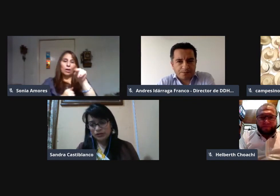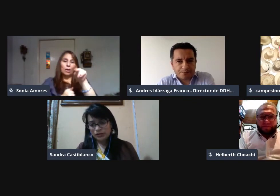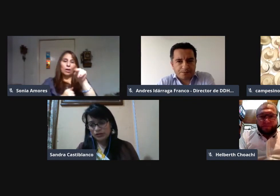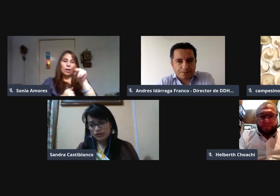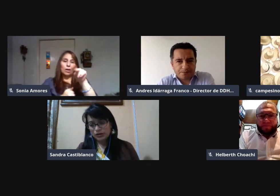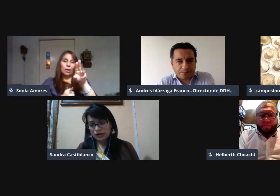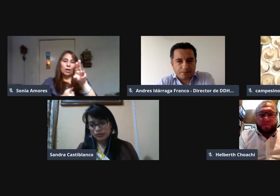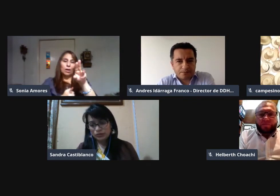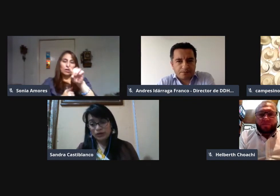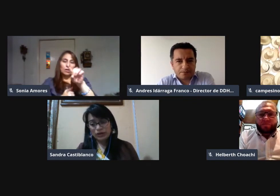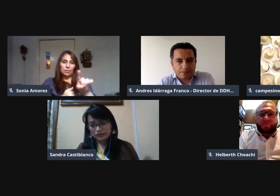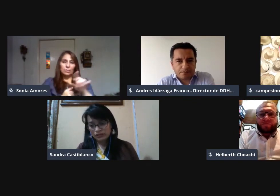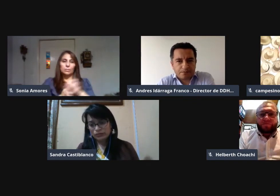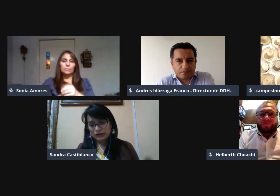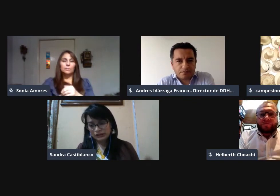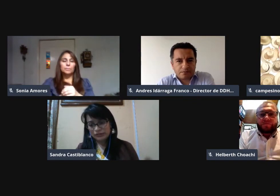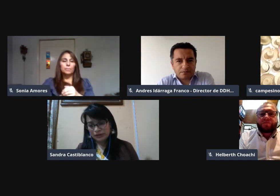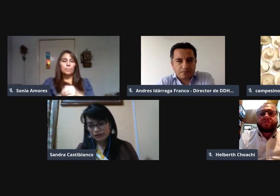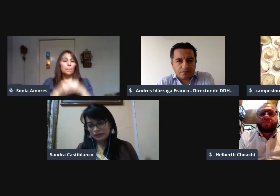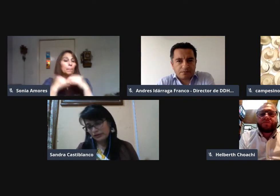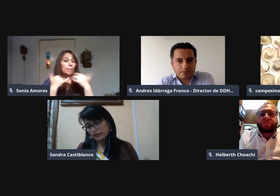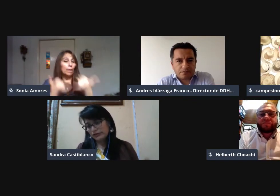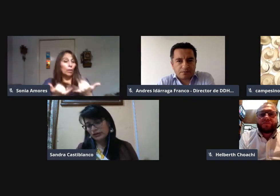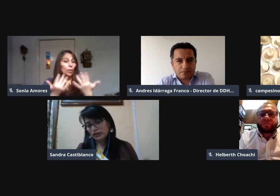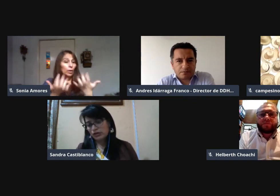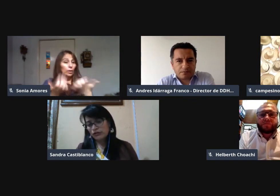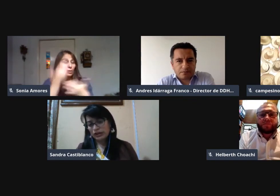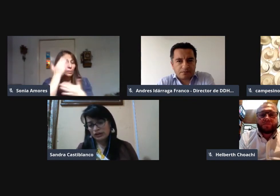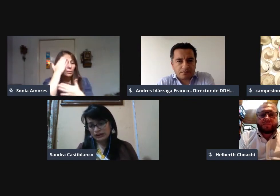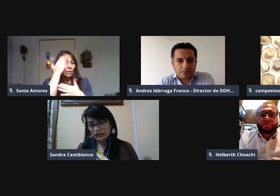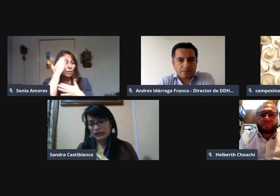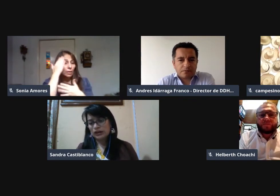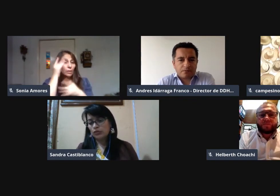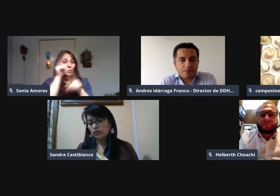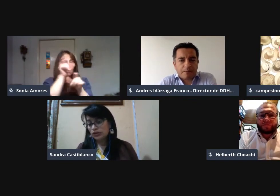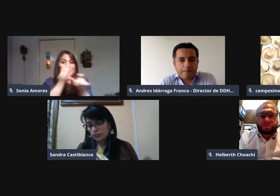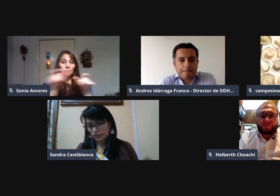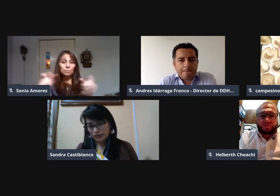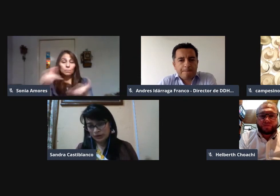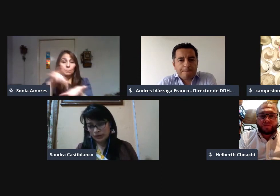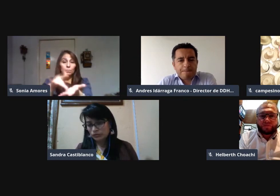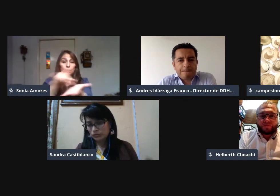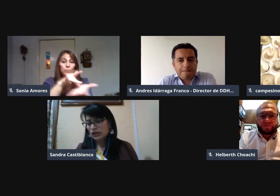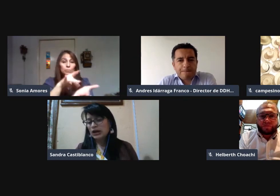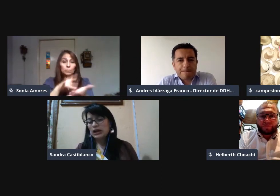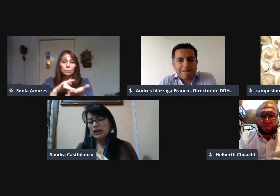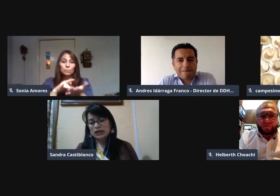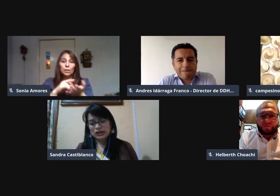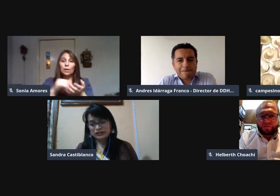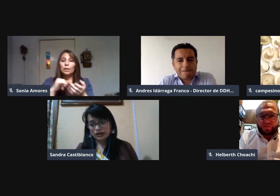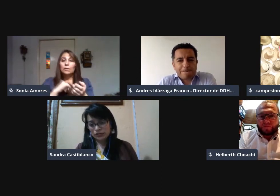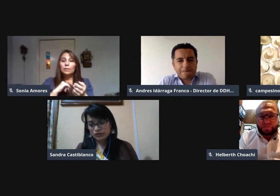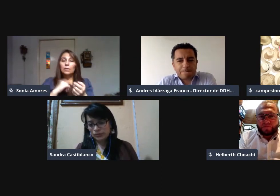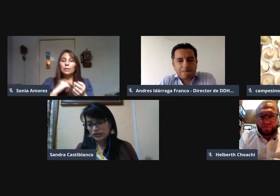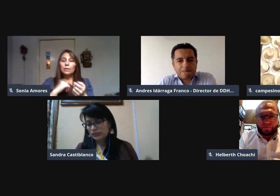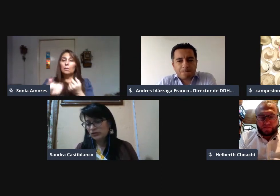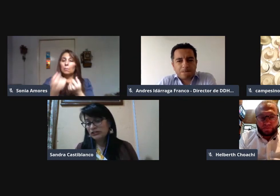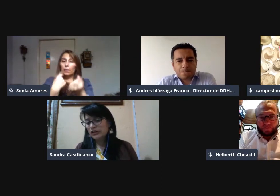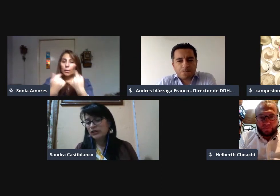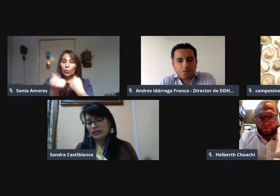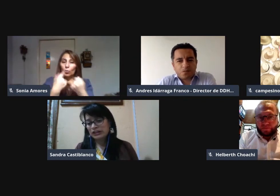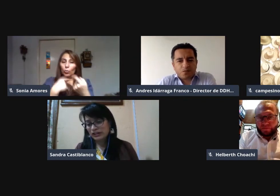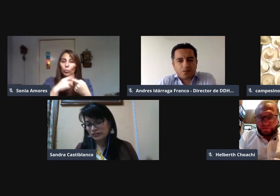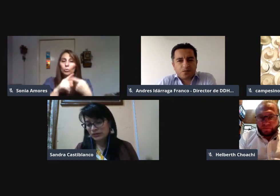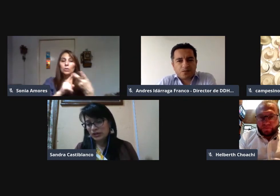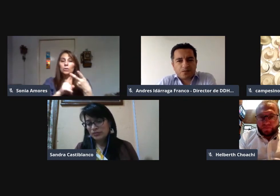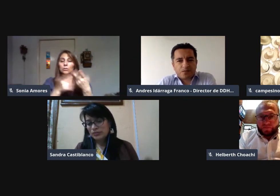el momento queremos saber si los participantes a esta conferencia tienen algún tipo de pregunta, quieren hacer algún tipo de intervención